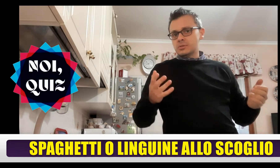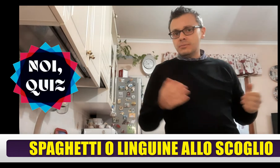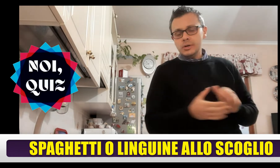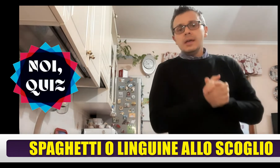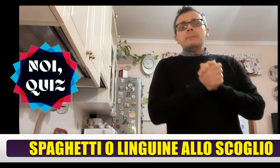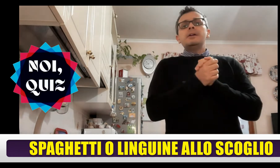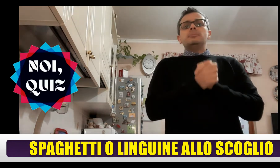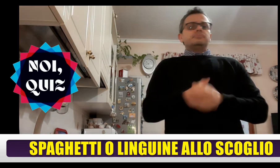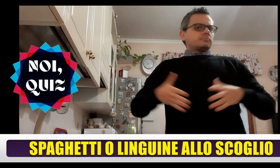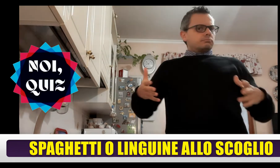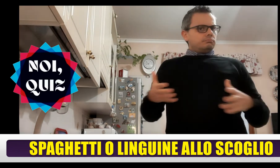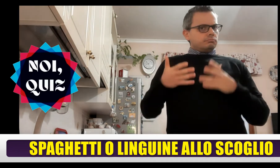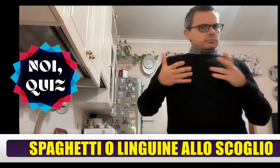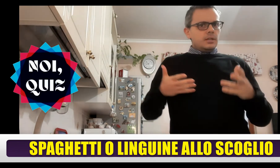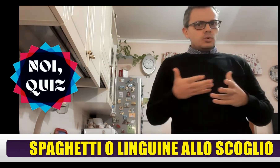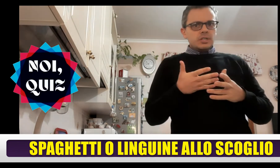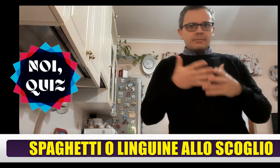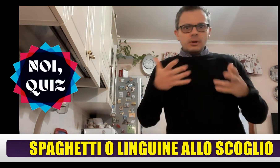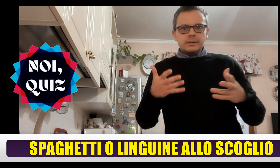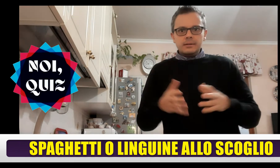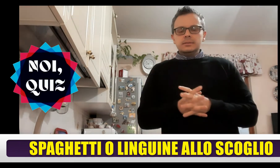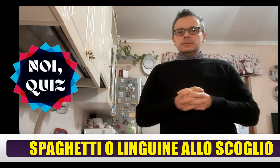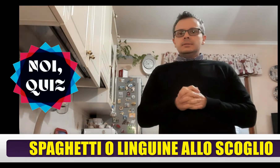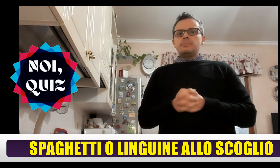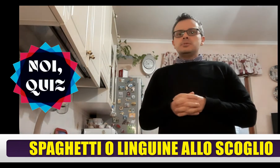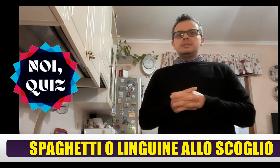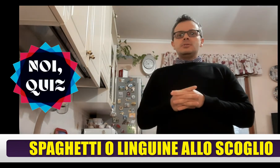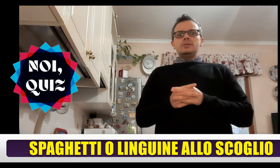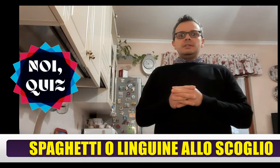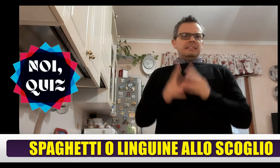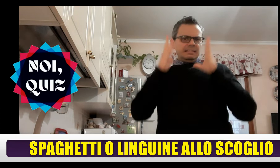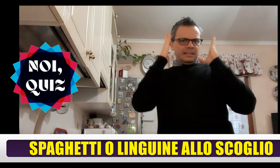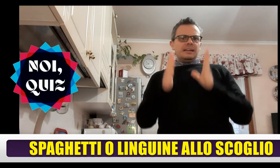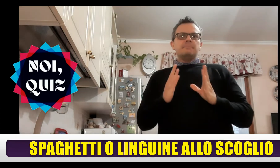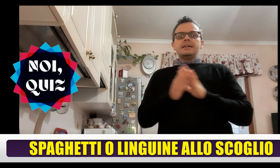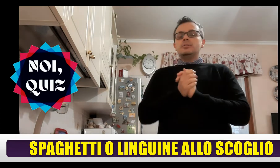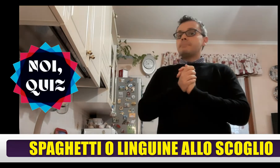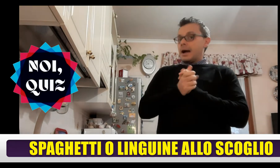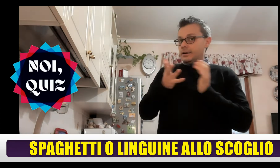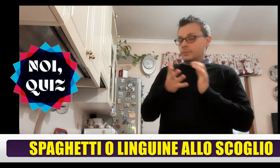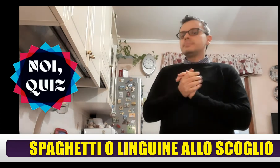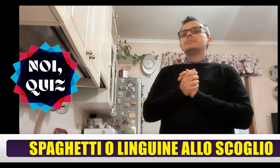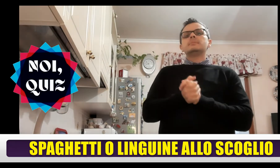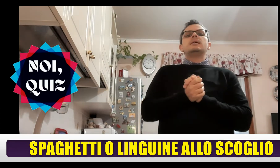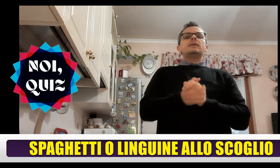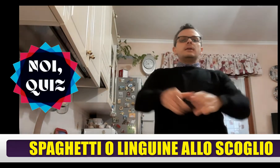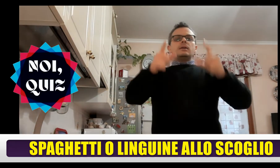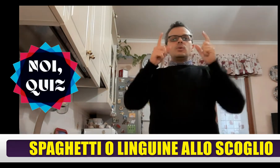voi, però in cucina a volte le posizioni nette talebane non pagano. Questo